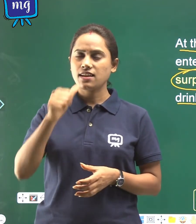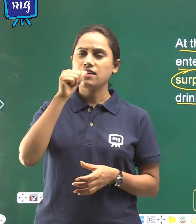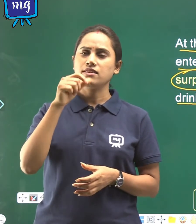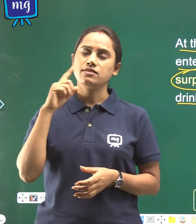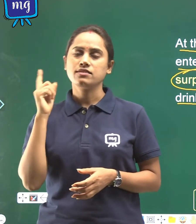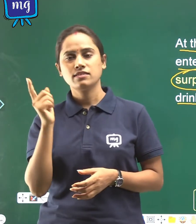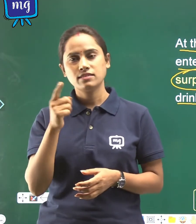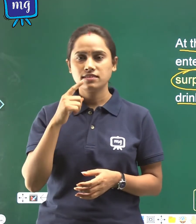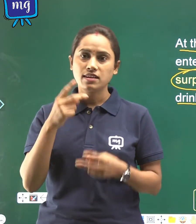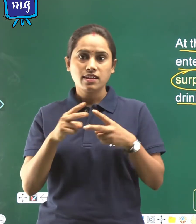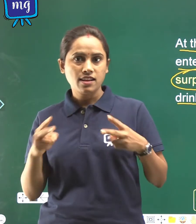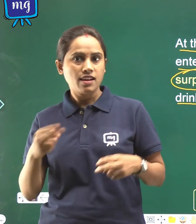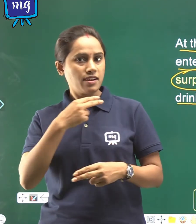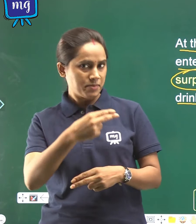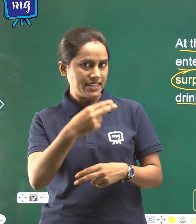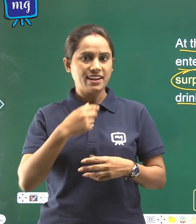मदिरा.